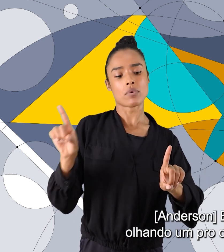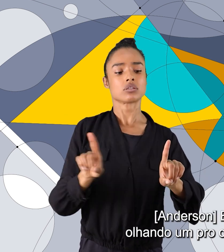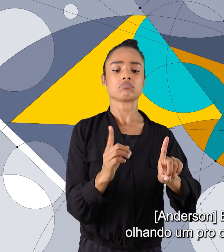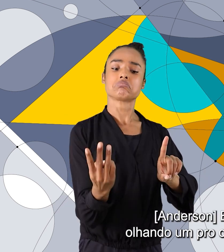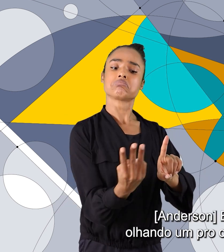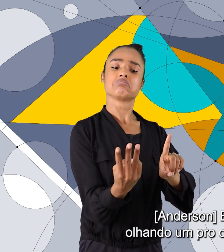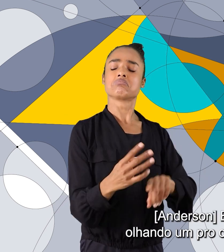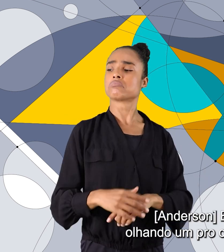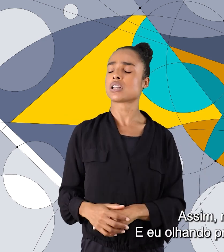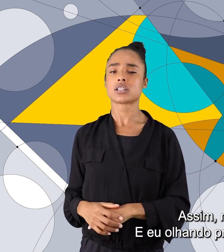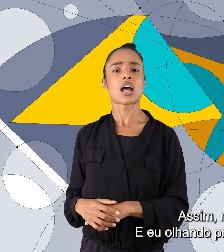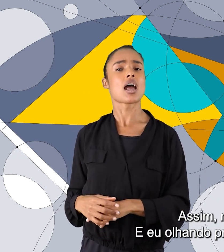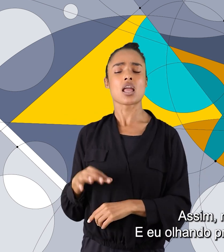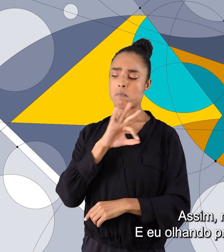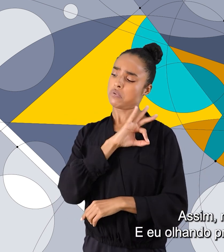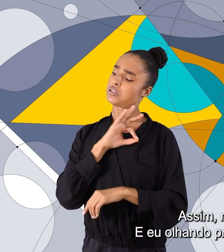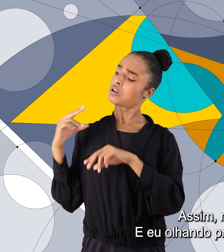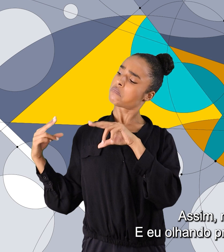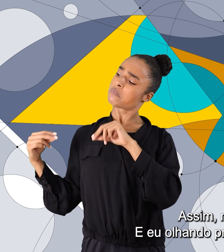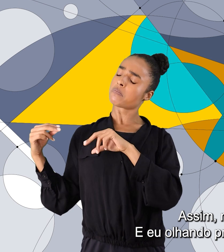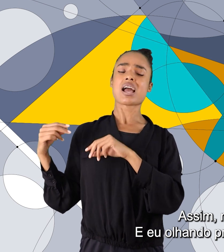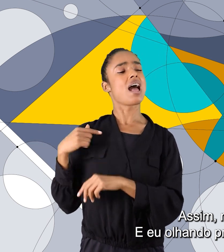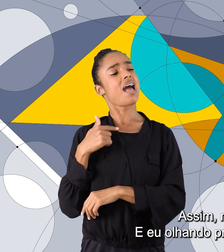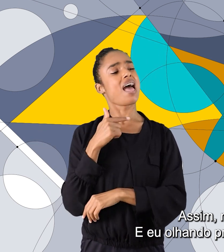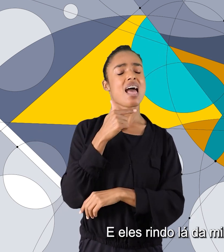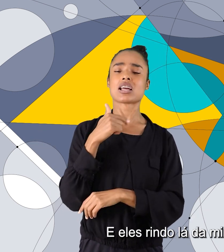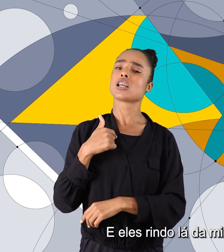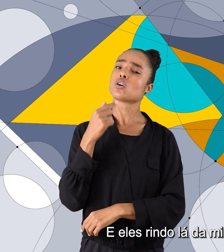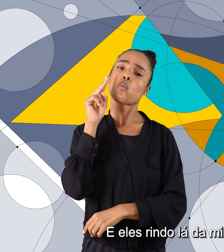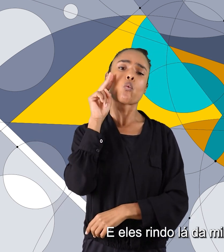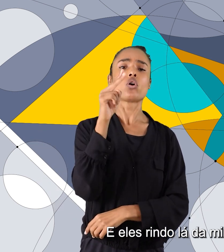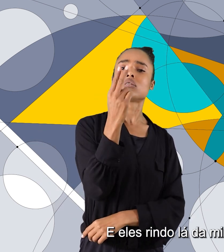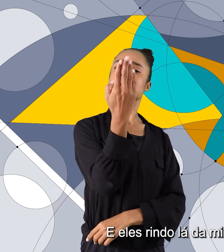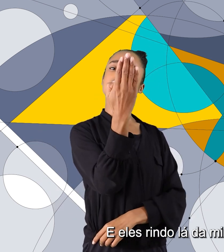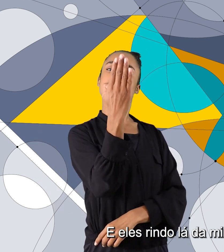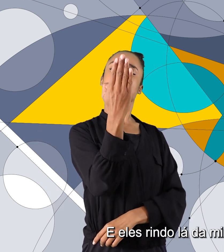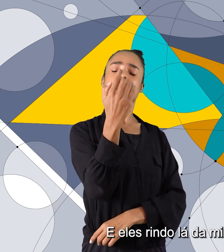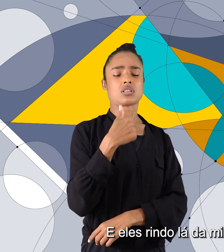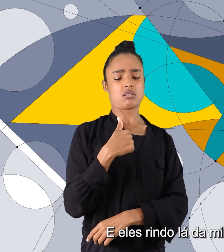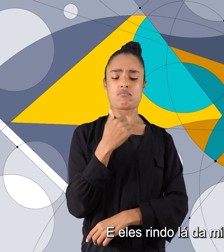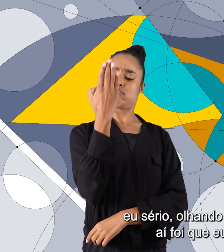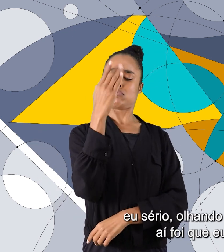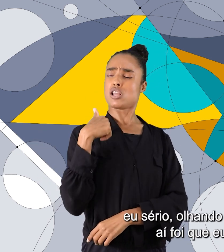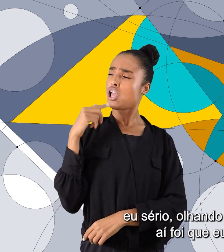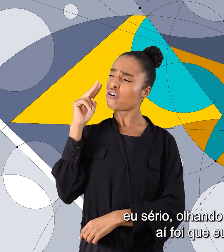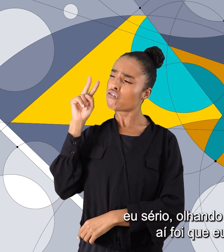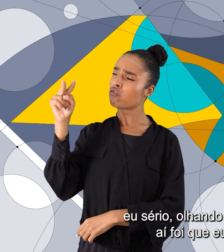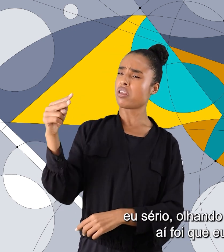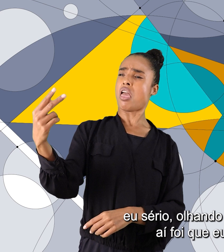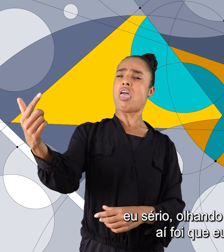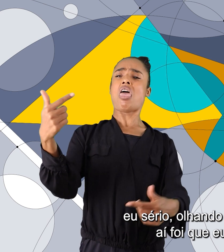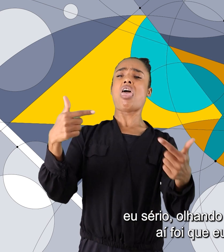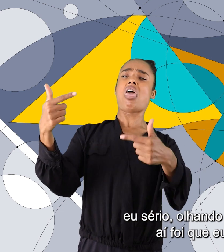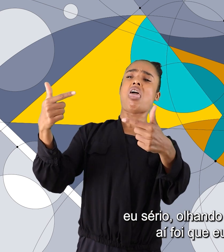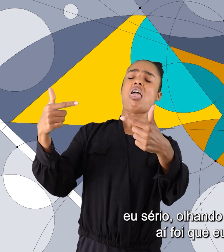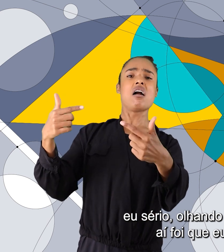olhando um para o outro e rindo, assim, né? E eu olhando pro espelho e rindo. Lá da minha cara, assim, eu sério olhando pro